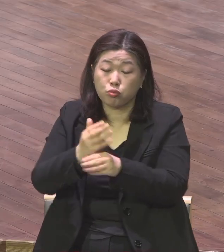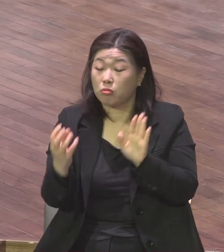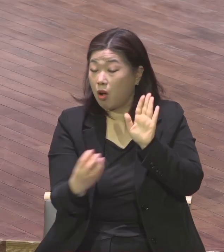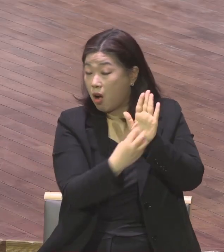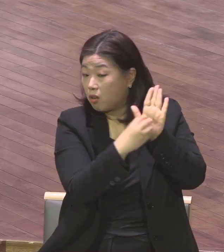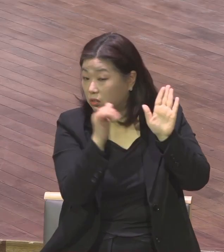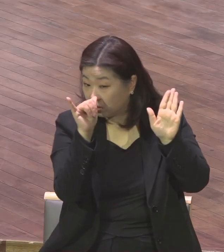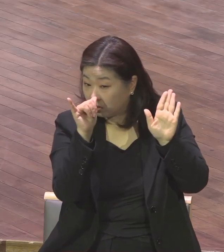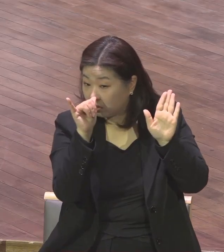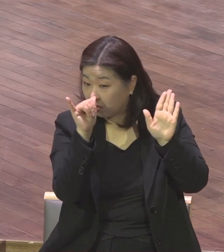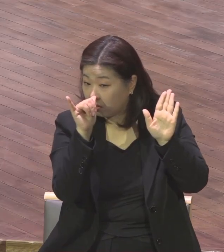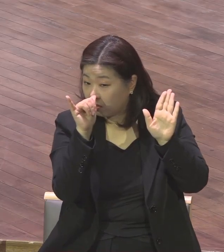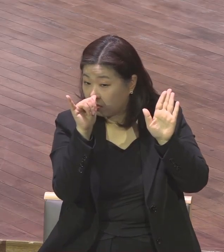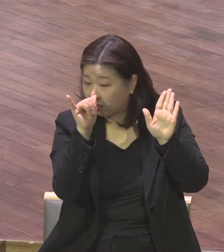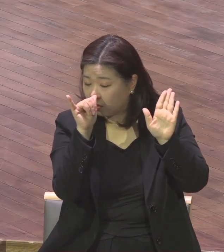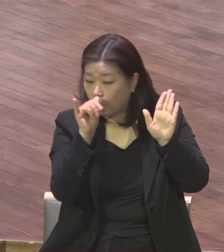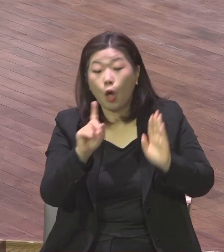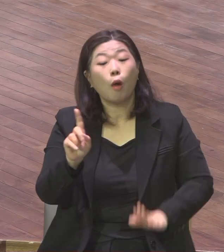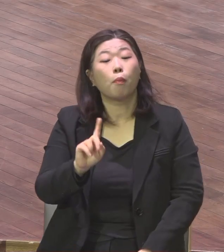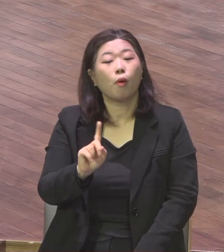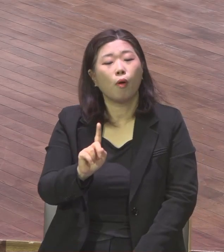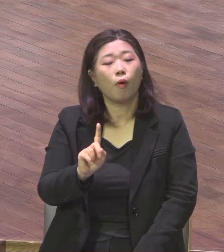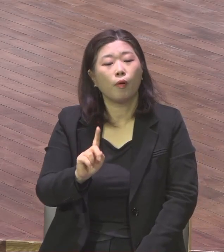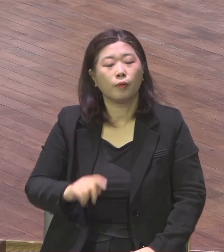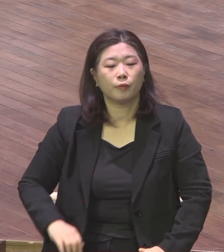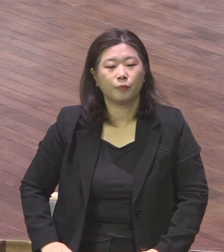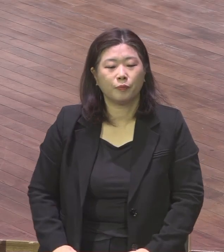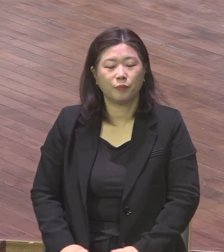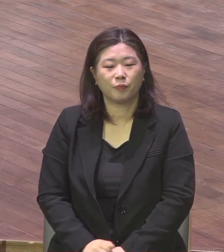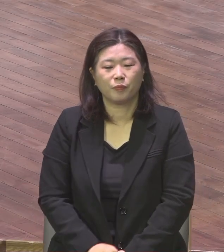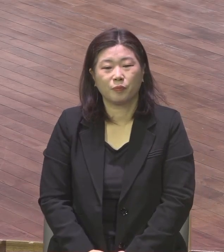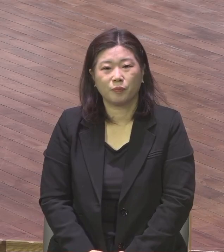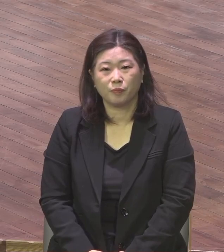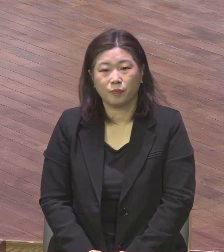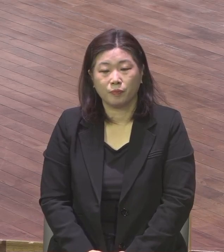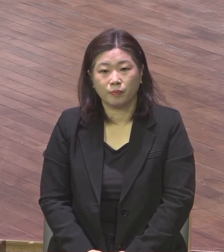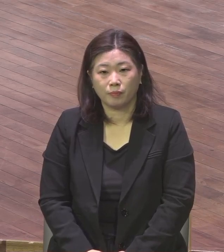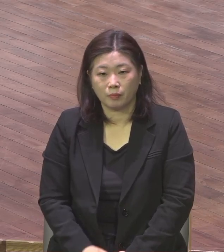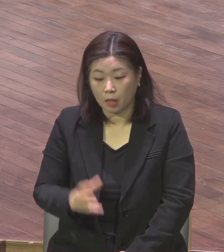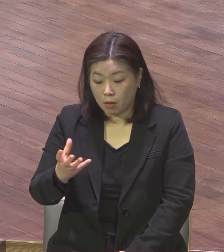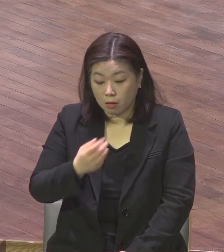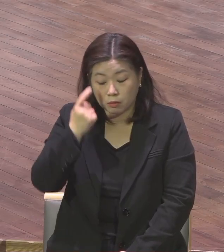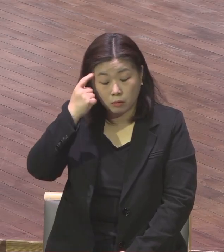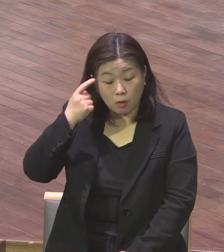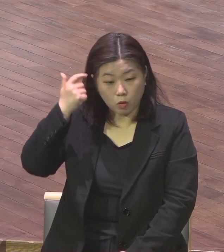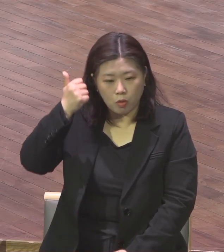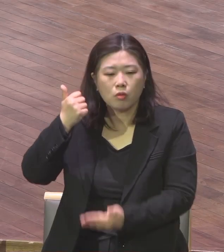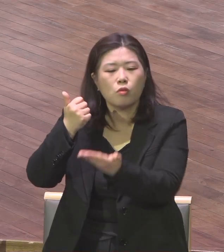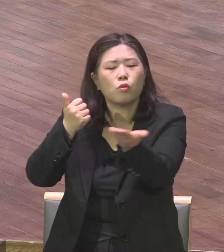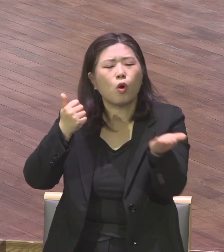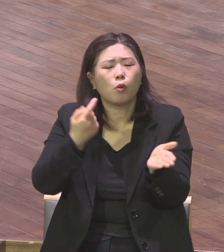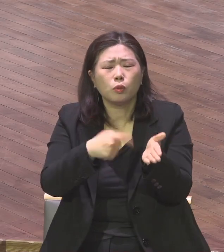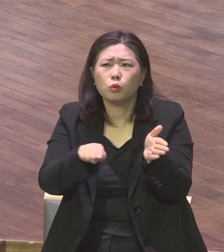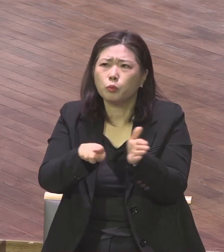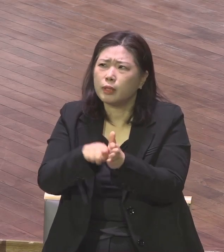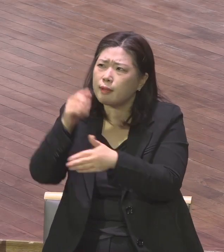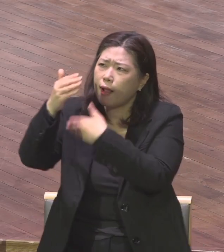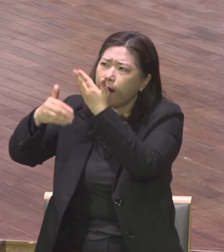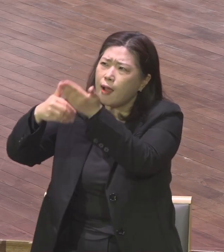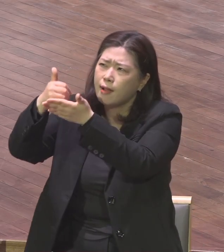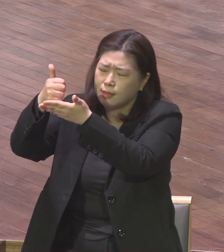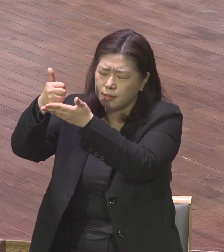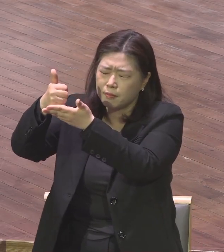지금 또 간구하고 계신다. 이것은 뭘 말합니까? 정보 기도는 성삼위